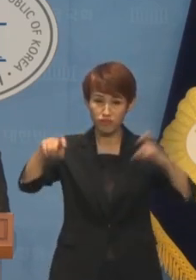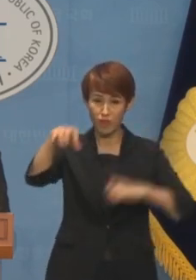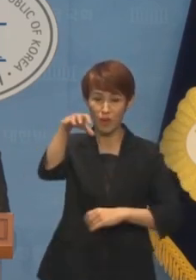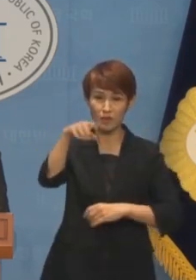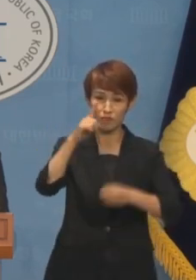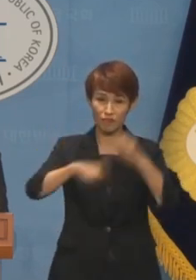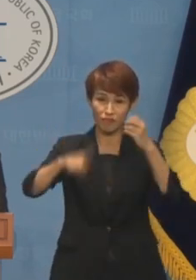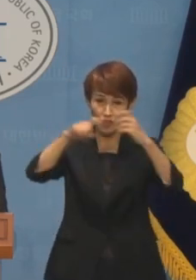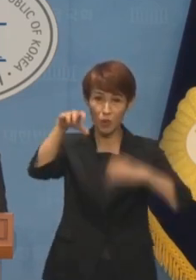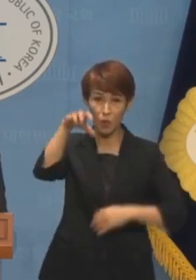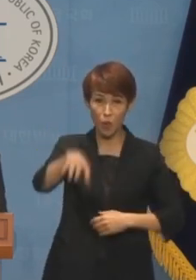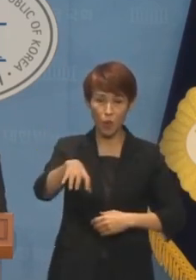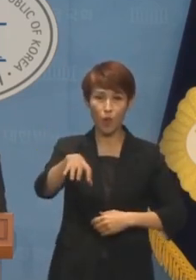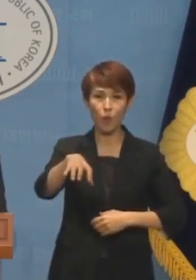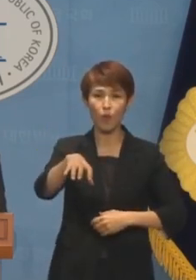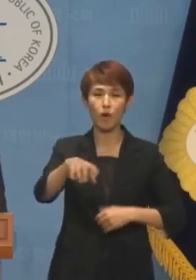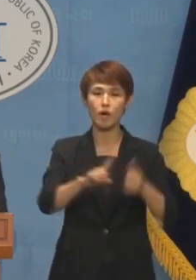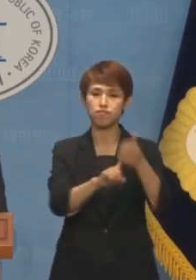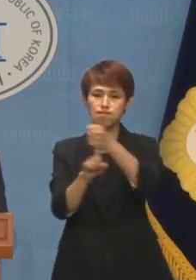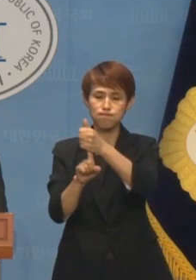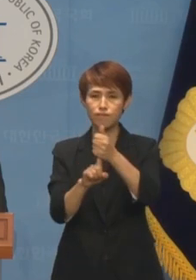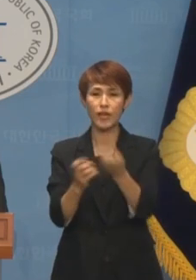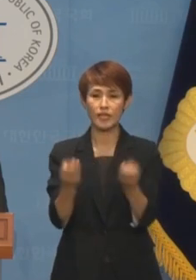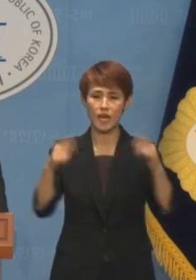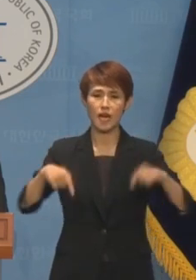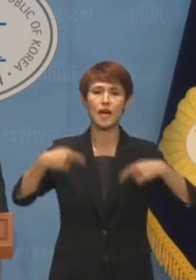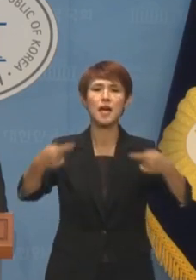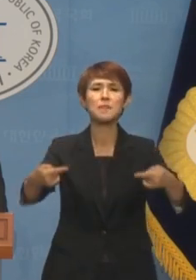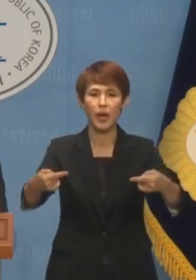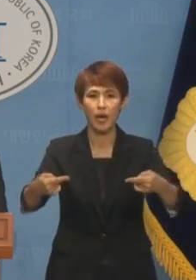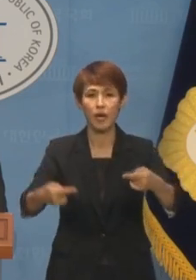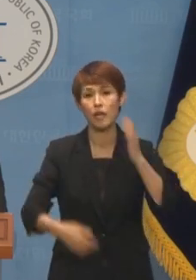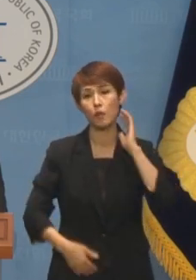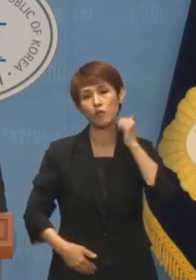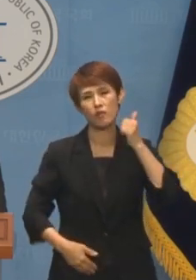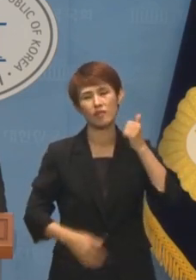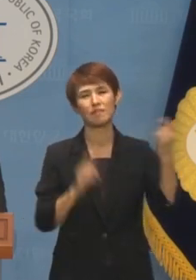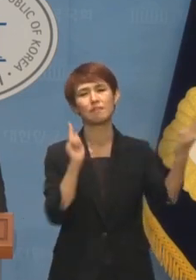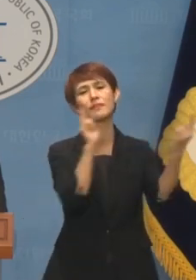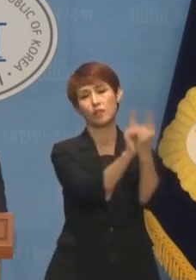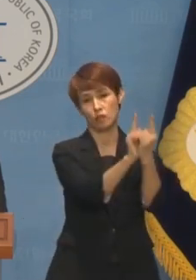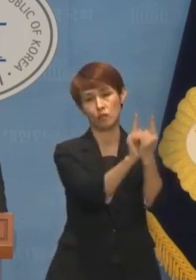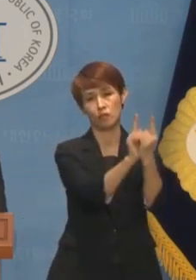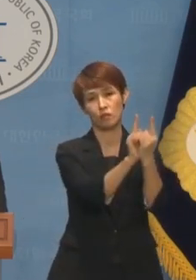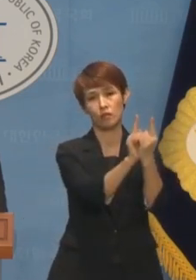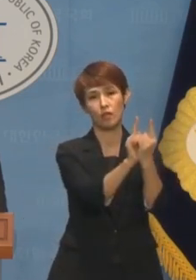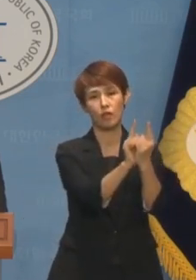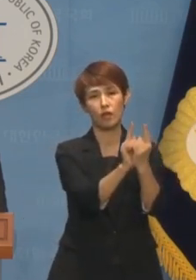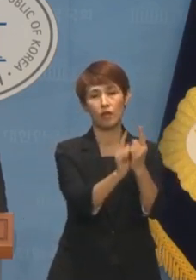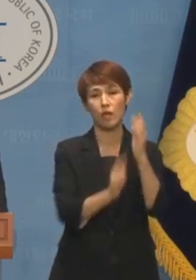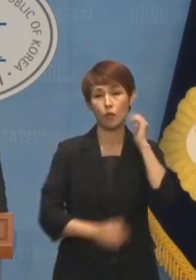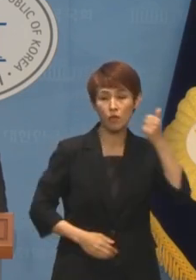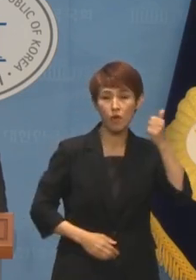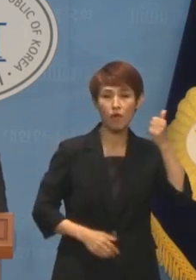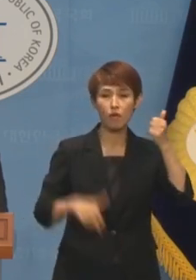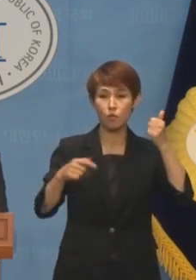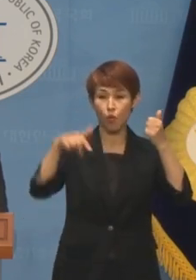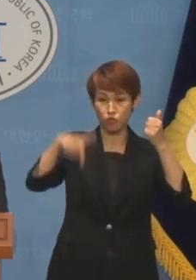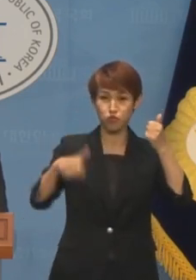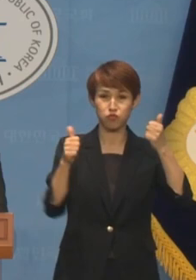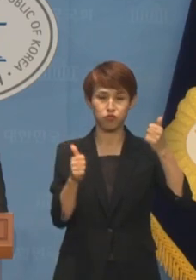날 봉축 법요식에 참석했다가 윤 대통령을 만났습니다. 두 분이 악수를 나눈